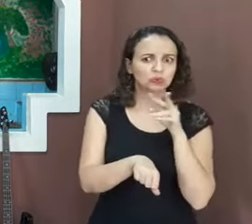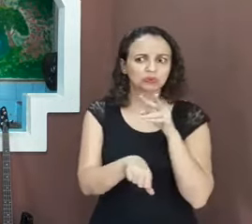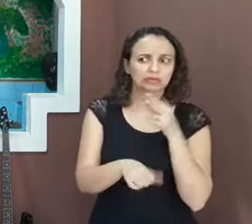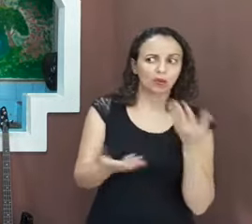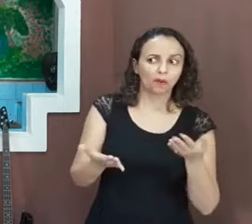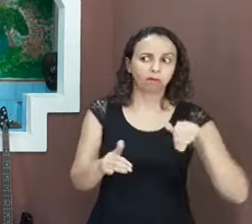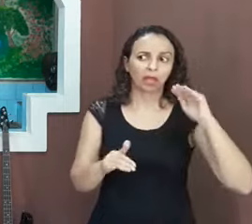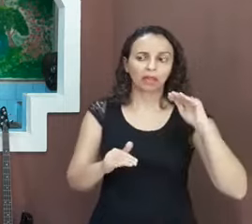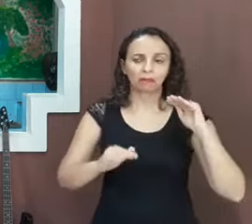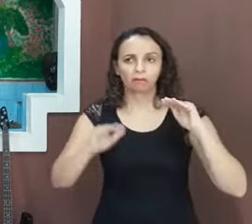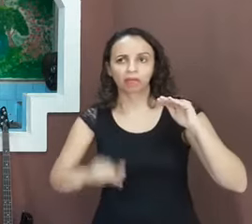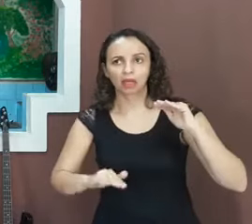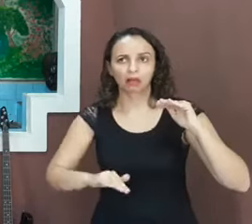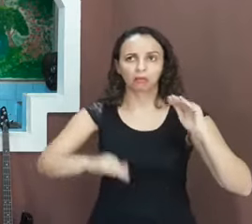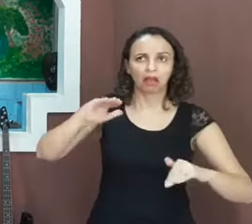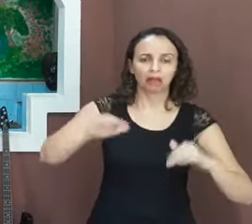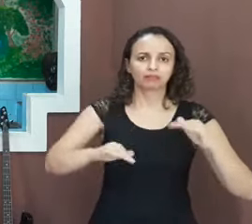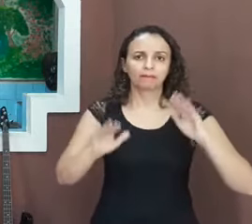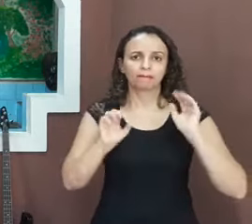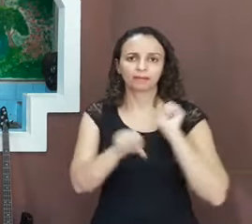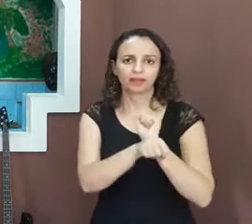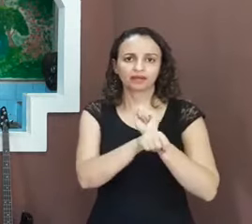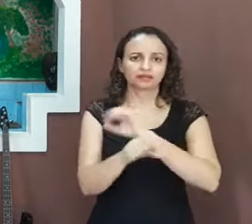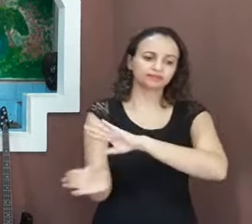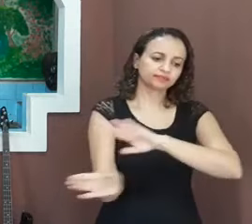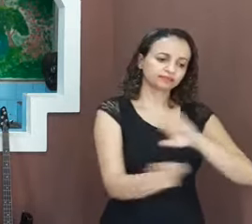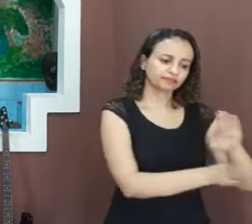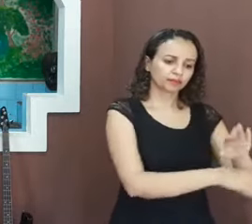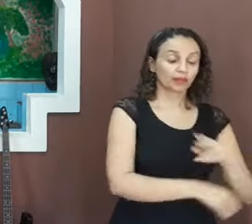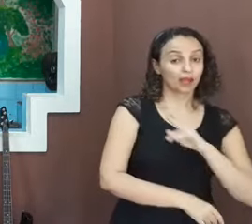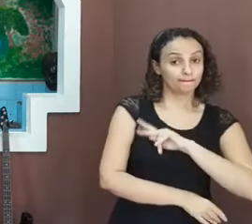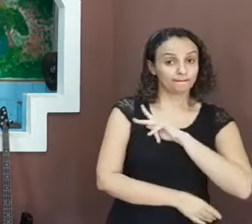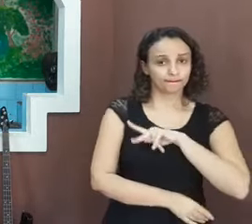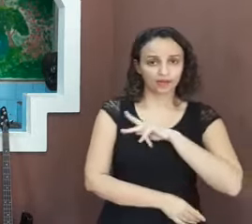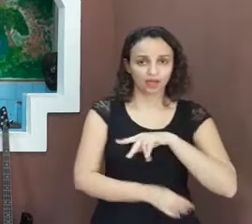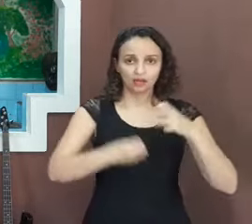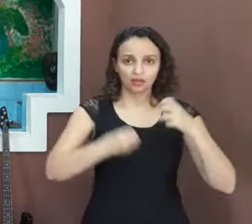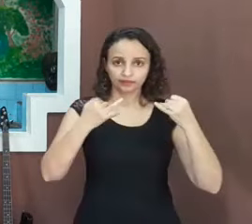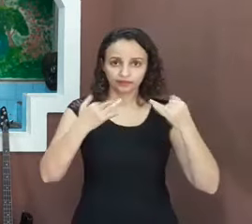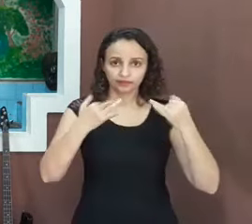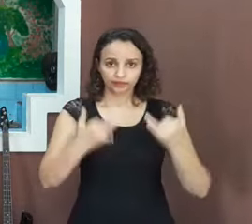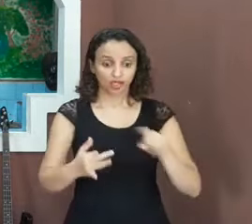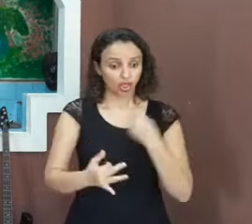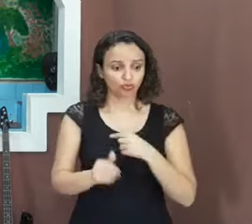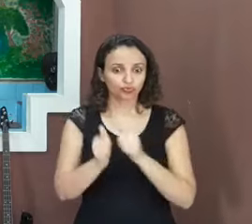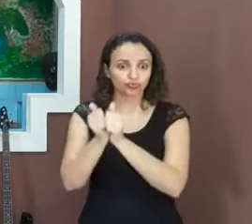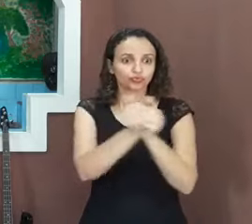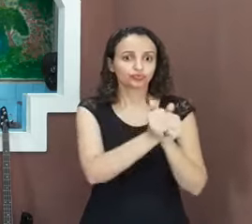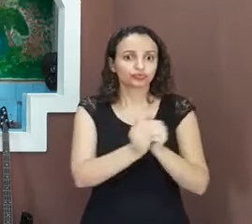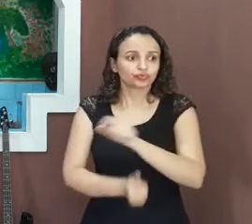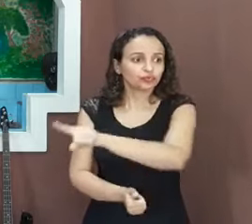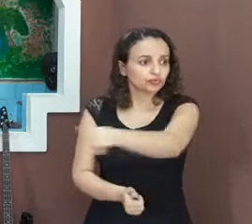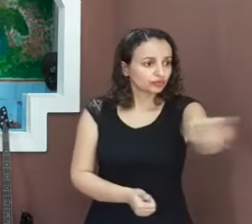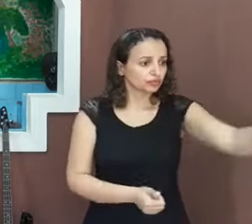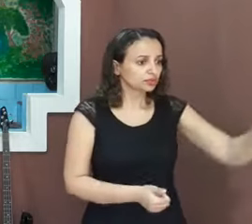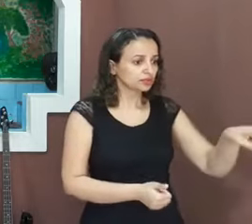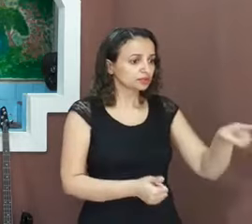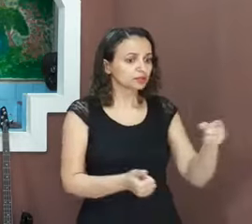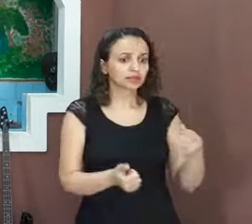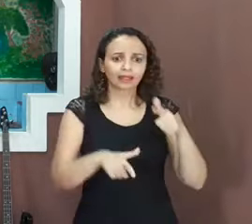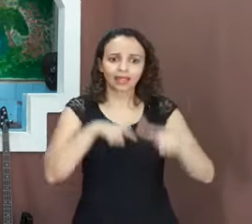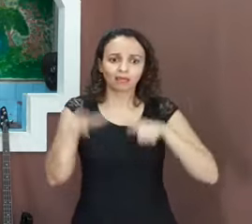diz. Olha o que diz lá: quando ainda estávamos com vocês, nós lhe ordenamos isso. Se alguém não quiser trabalhar, também